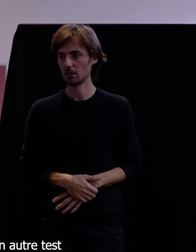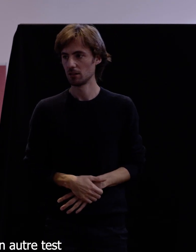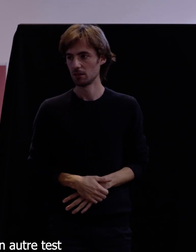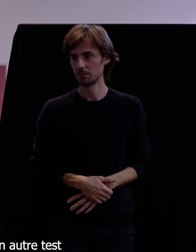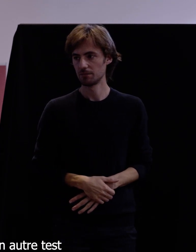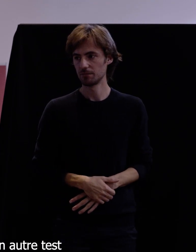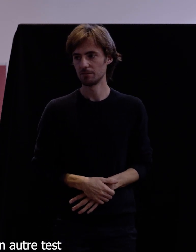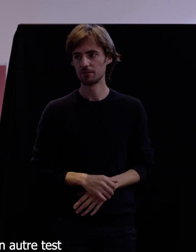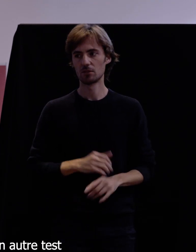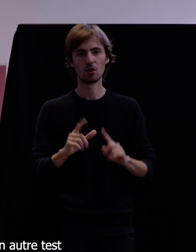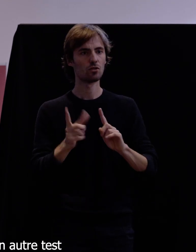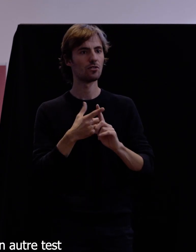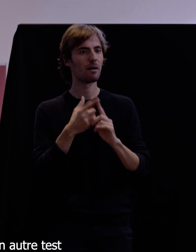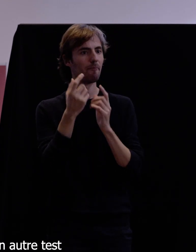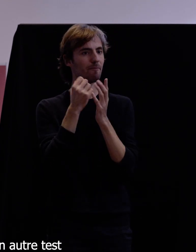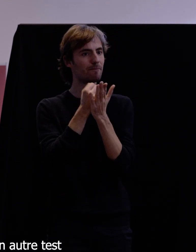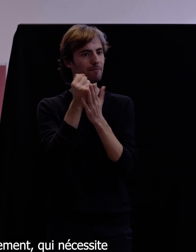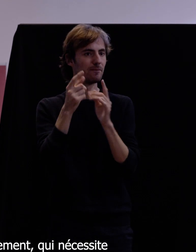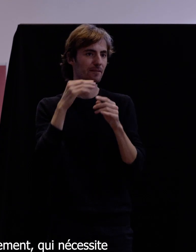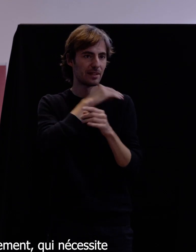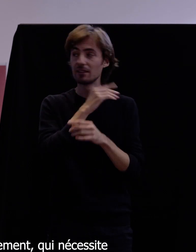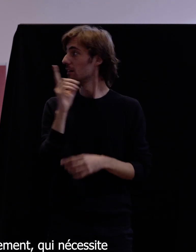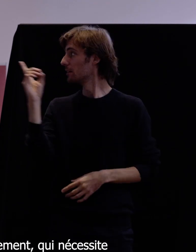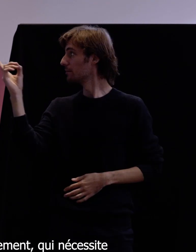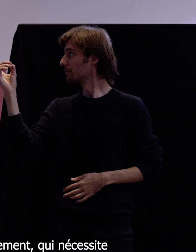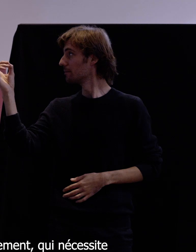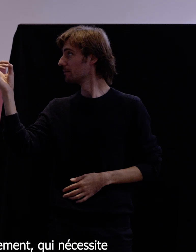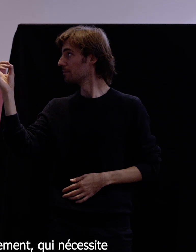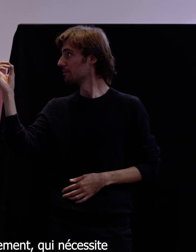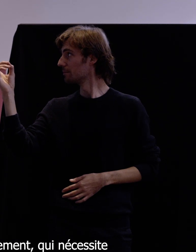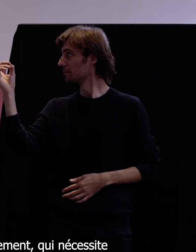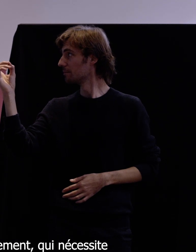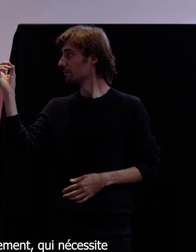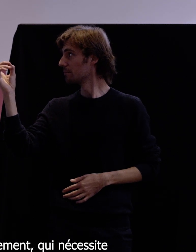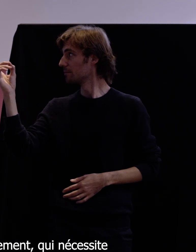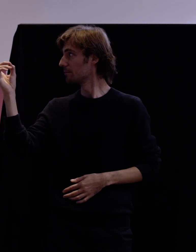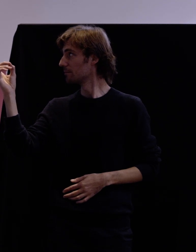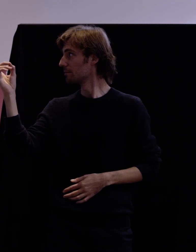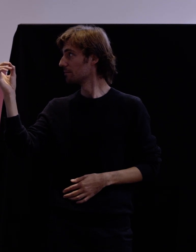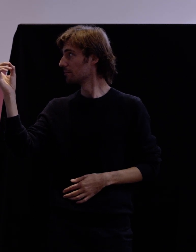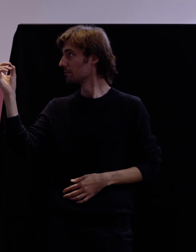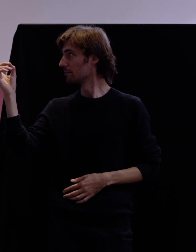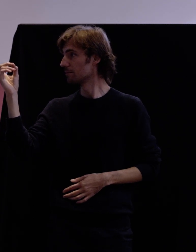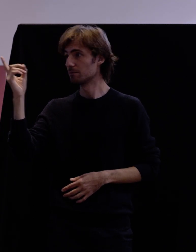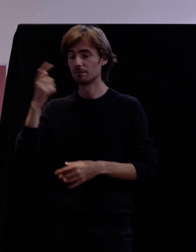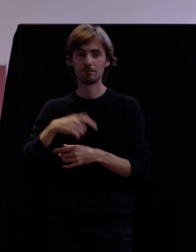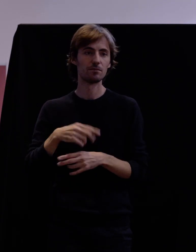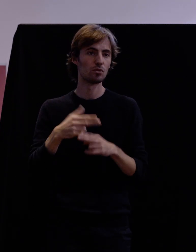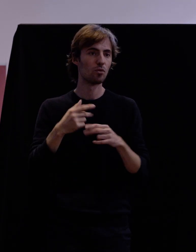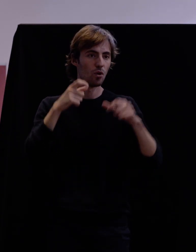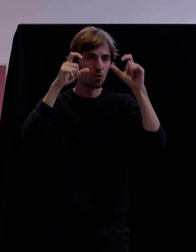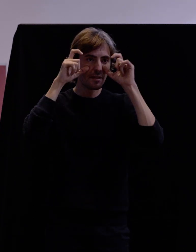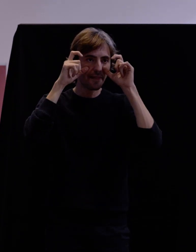autre test qu'on peut faire assez rapidement, qui nécessite un équipement, qui nécessite ce qu'on appelle des lunettes de vidéonystagmoscopie.